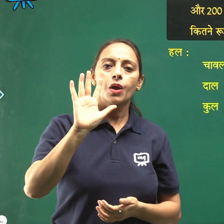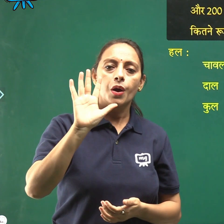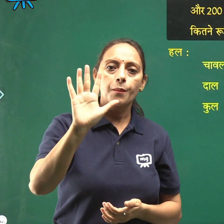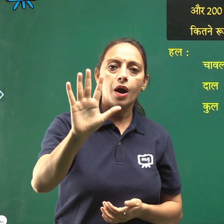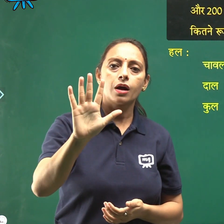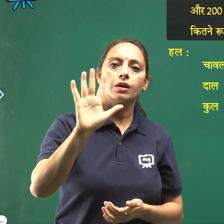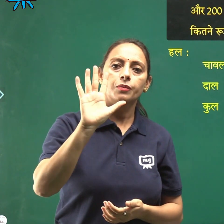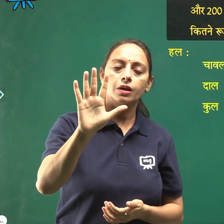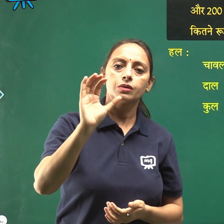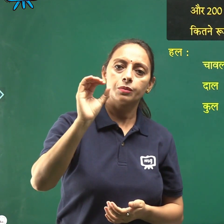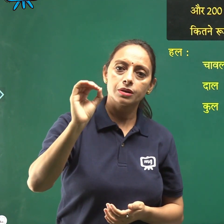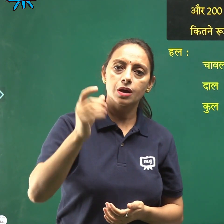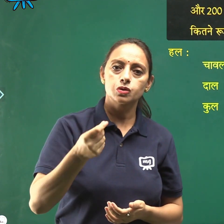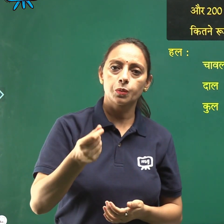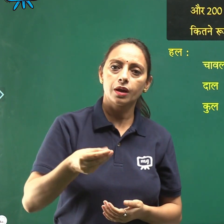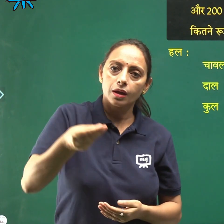550।